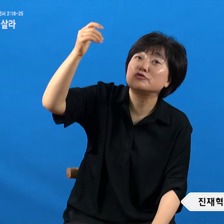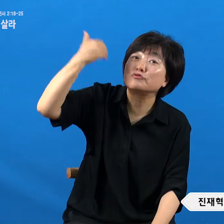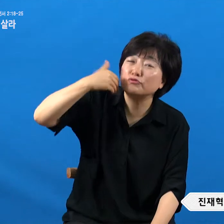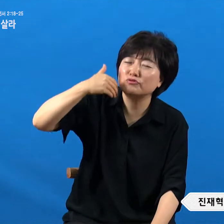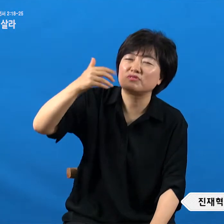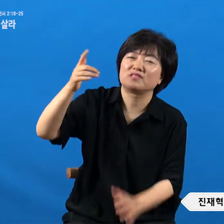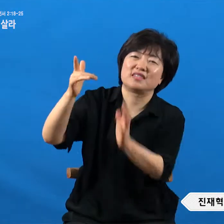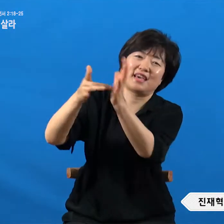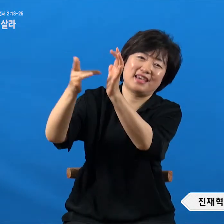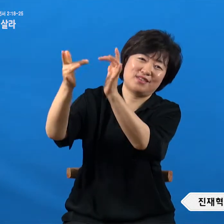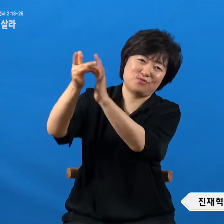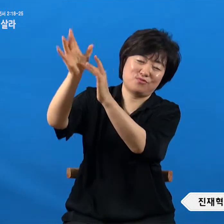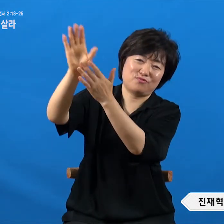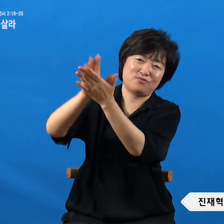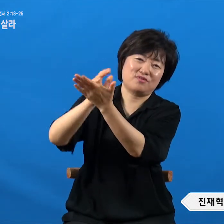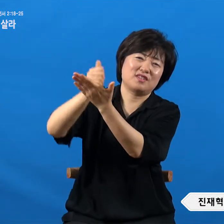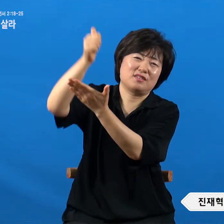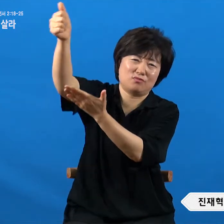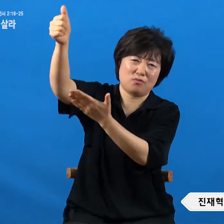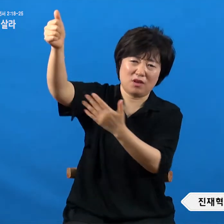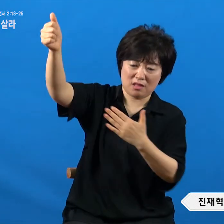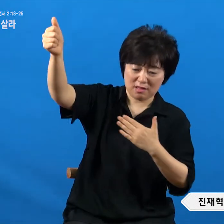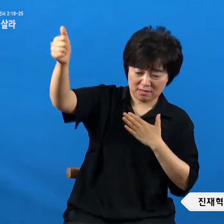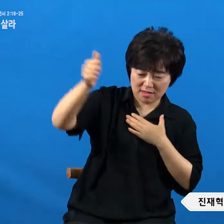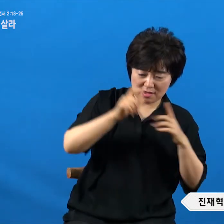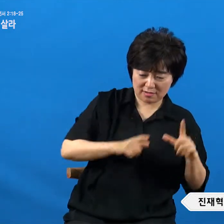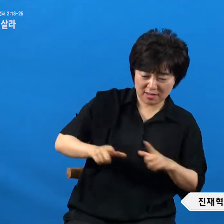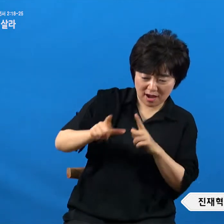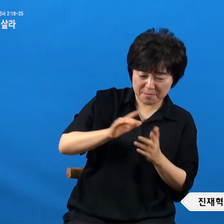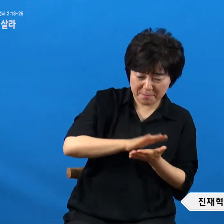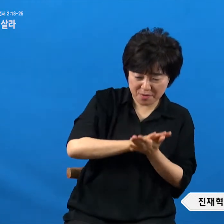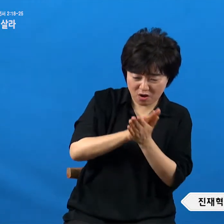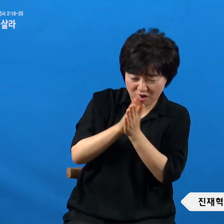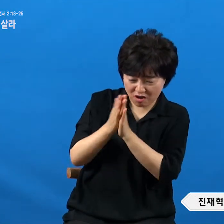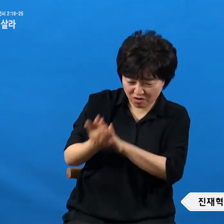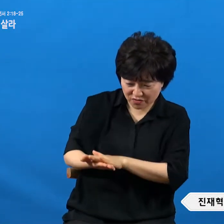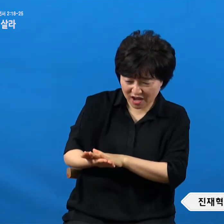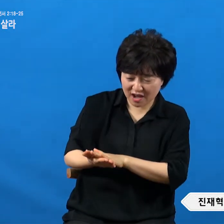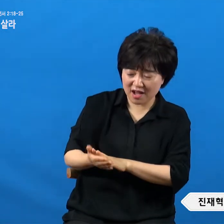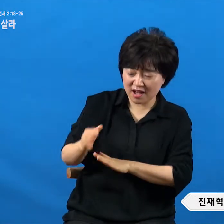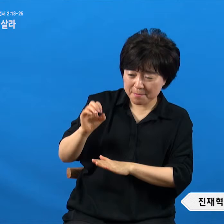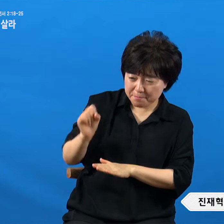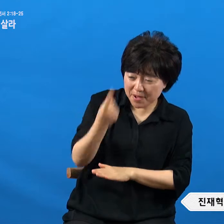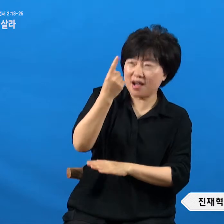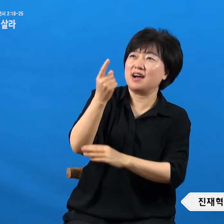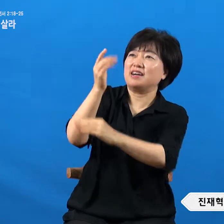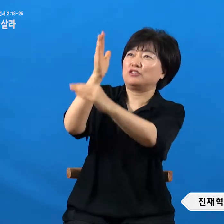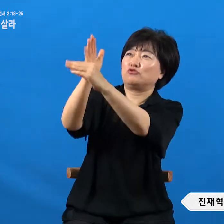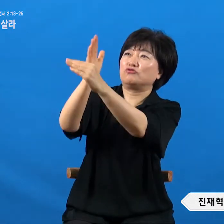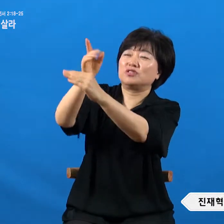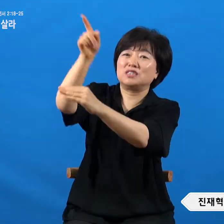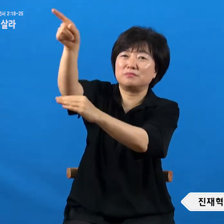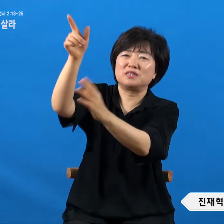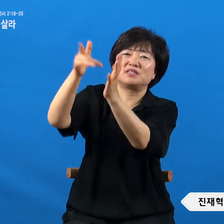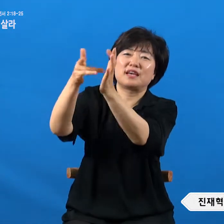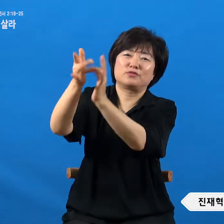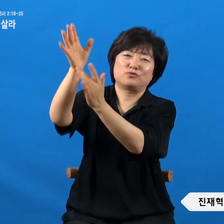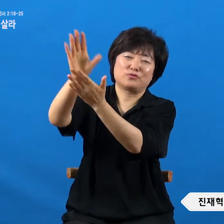우리 인생의 중요한 변화의 가장 중요한 중심이 되신다 말씀하고